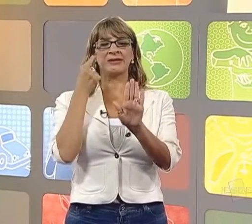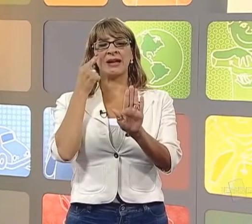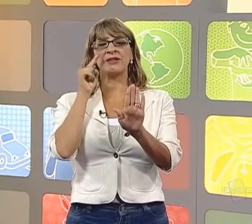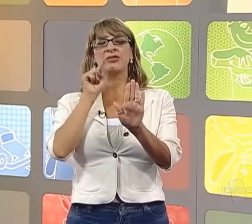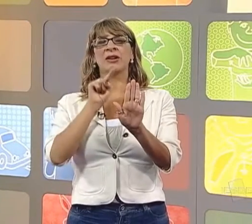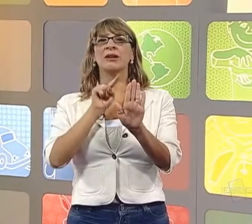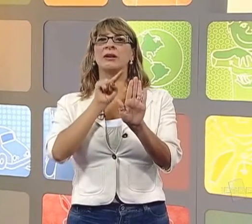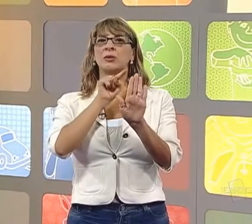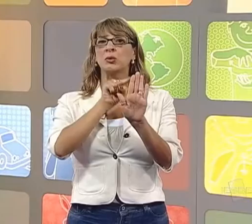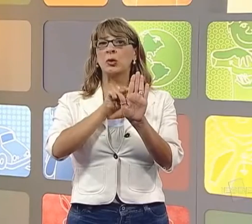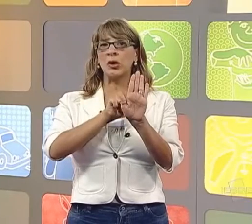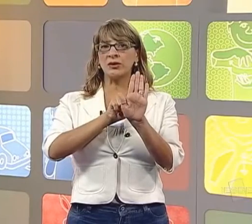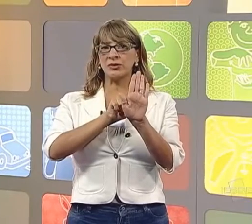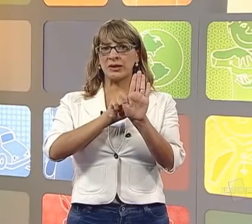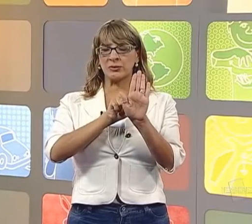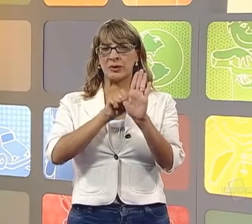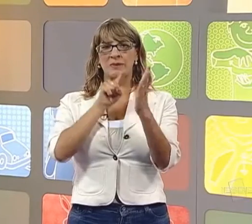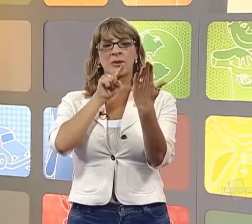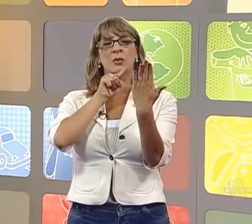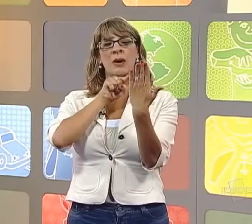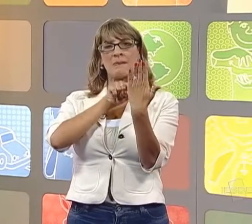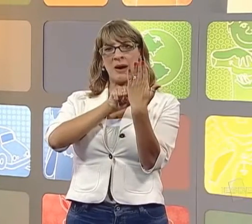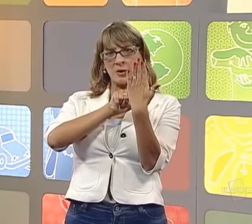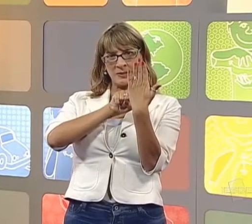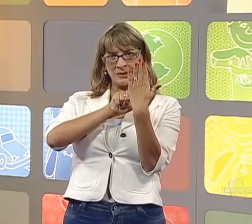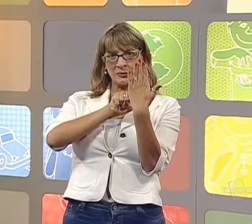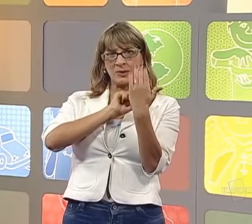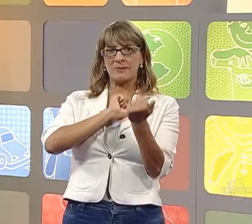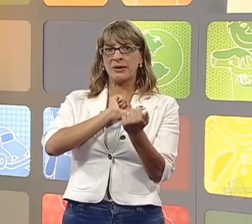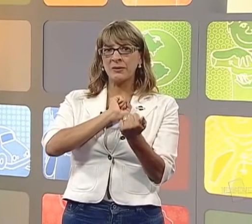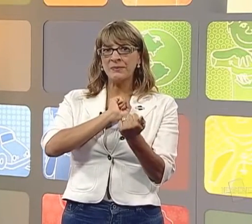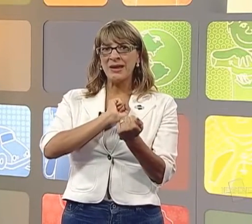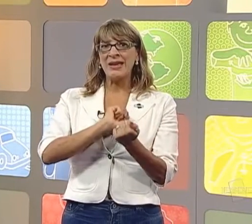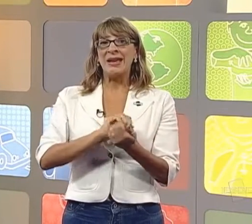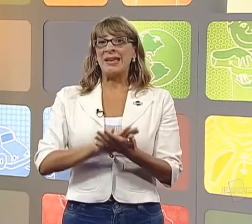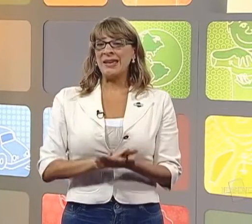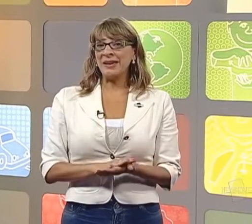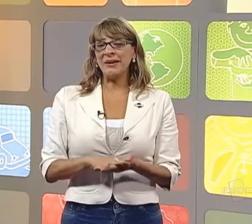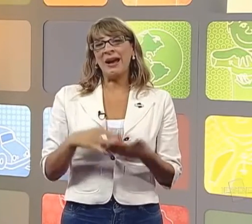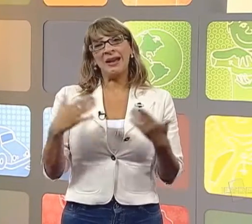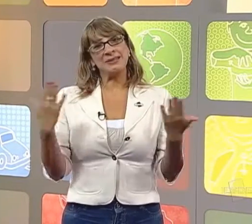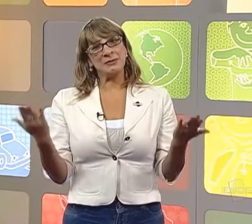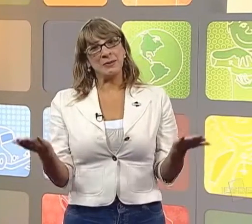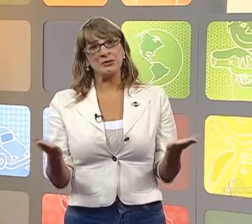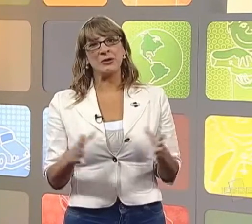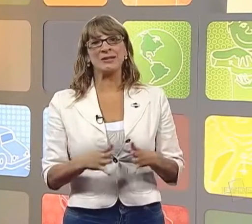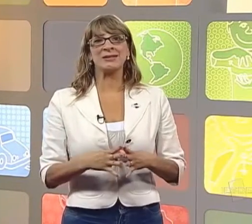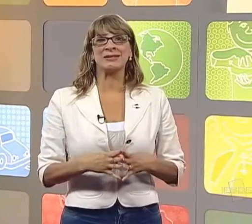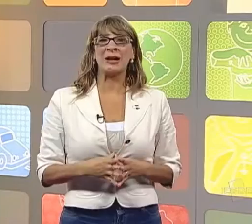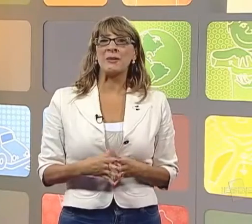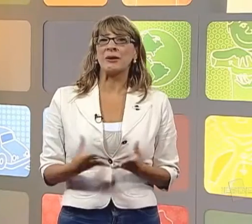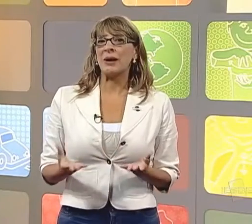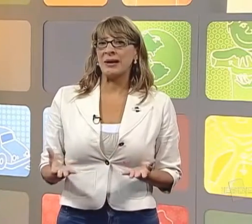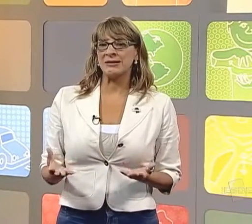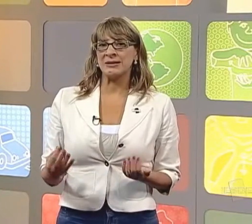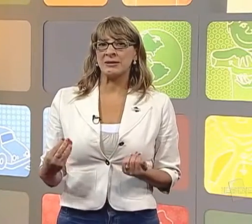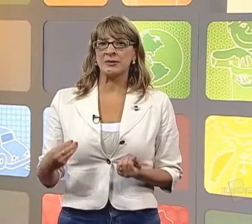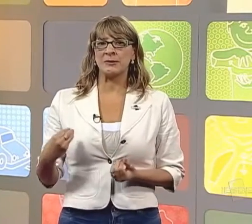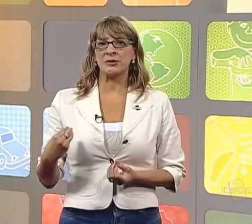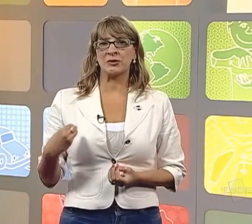estar enxergando o dorso da sua mão ou a palma da sua mão. E as expressões não manuais, que são